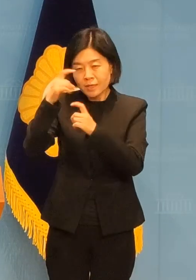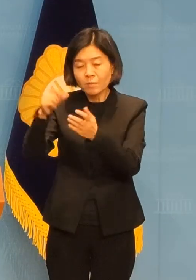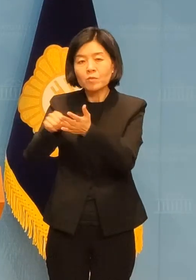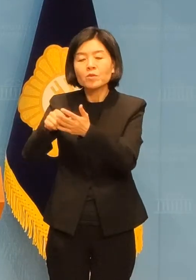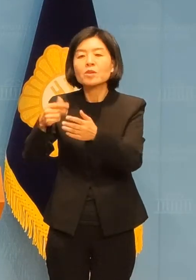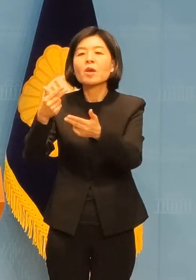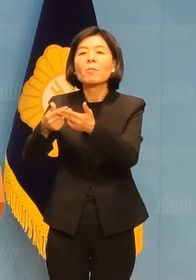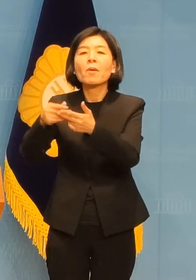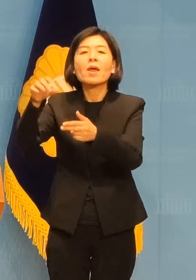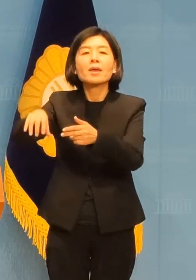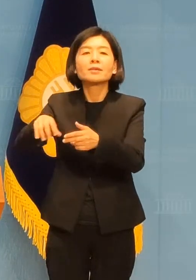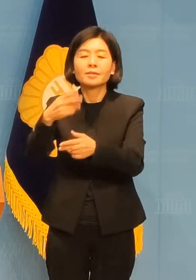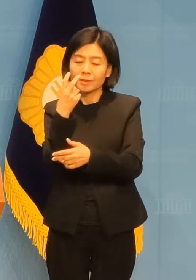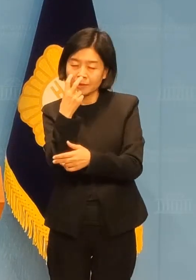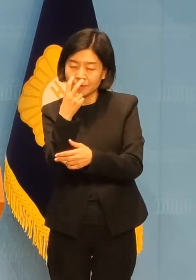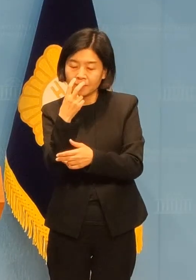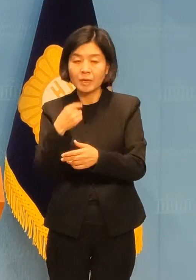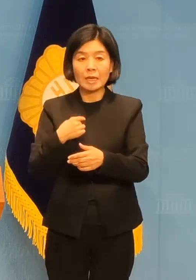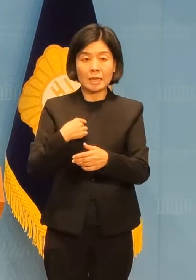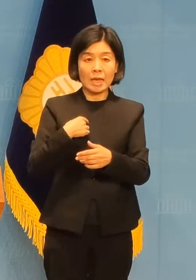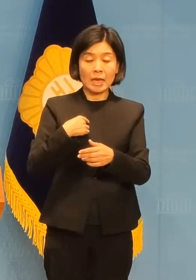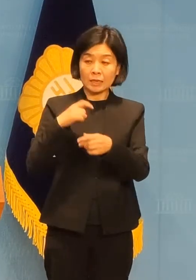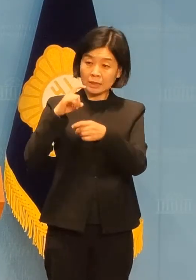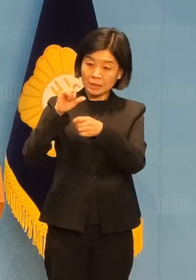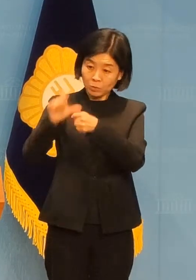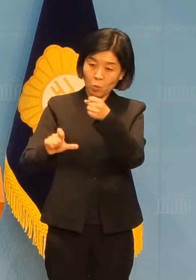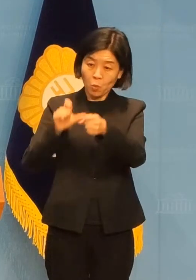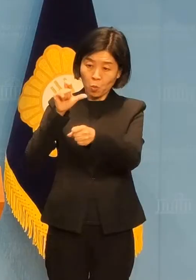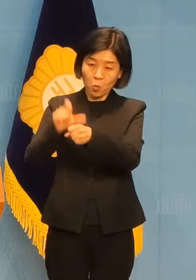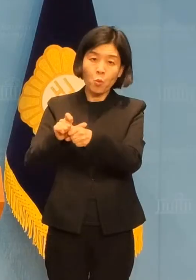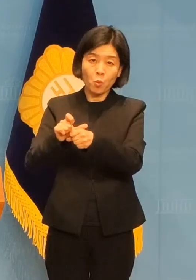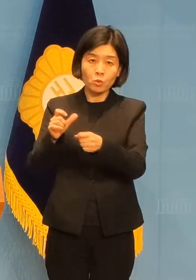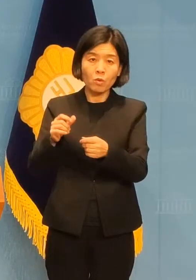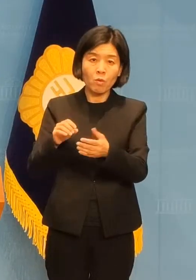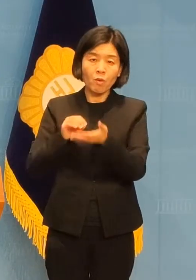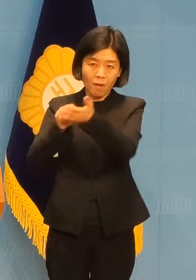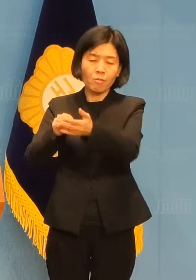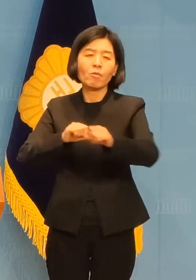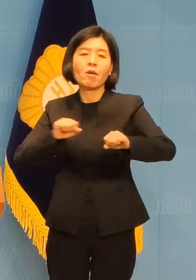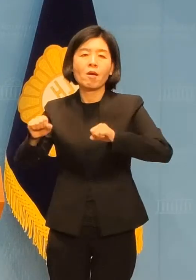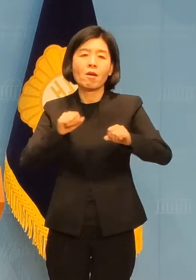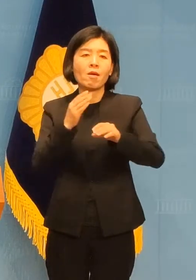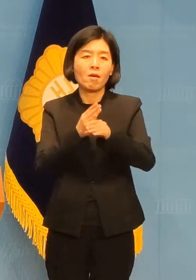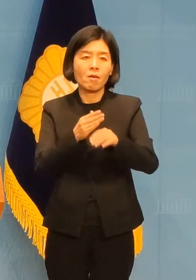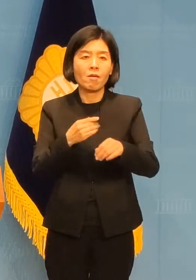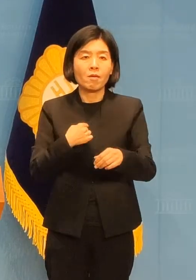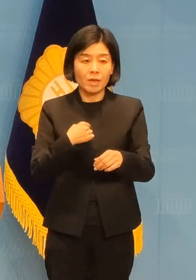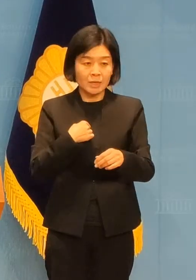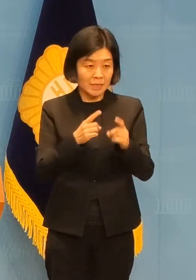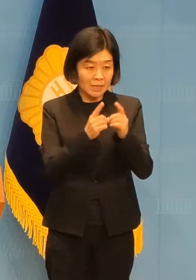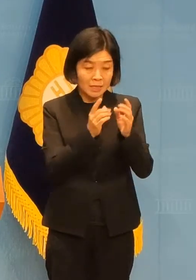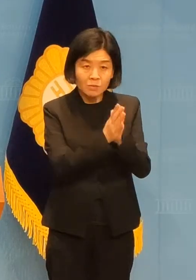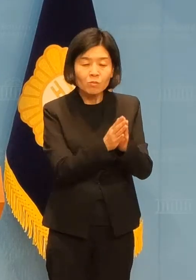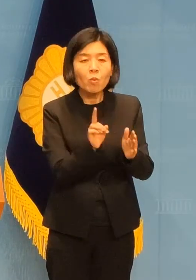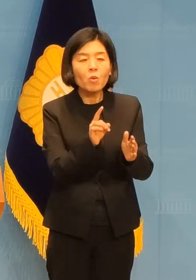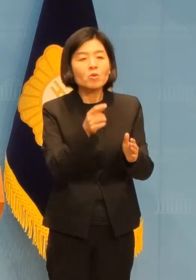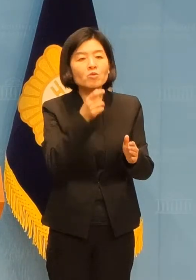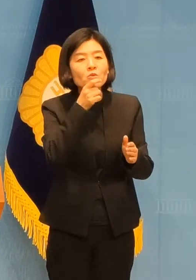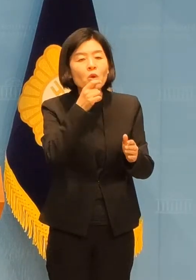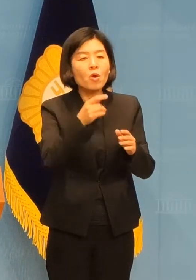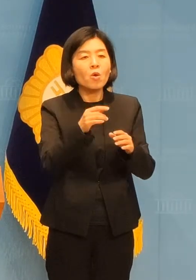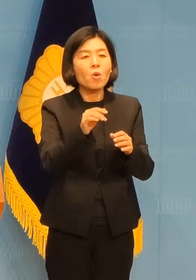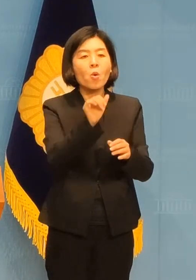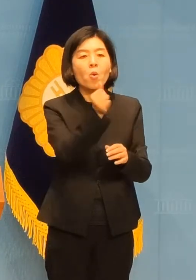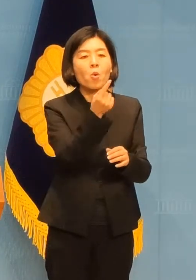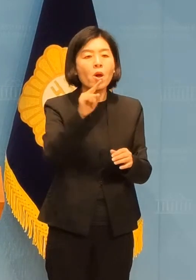기구에서 15년 가까이 활동을 하고 있고요. 그리고 제가 직접 수원 화성에 대한 세계문화유산 등재